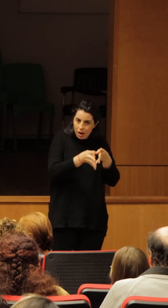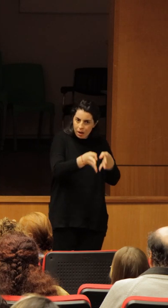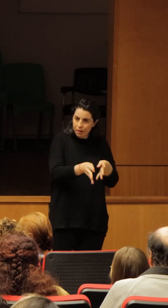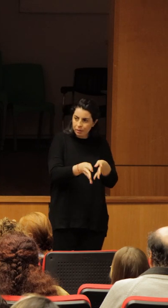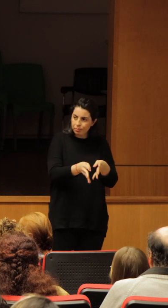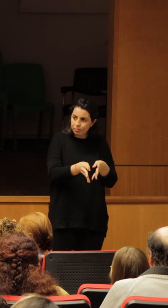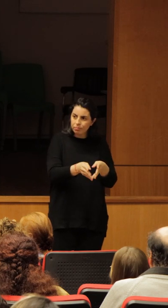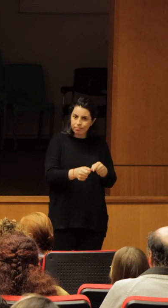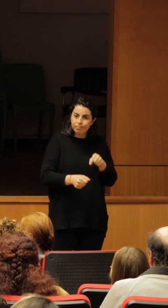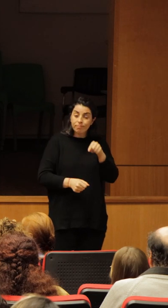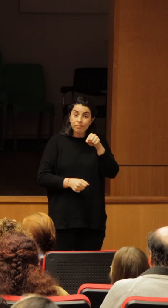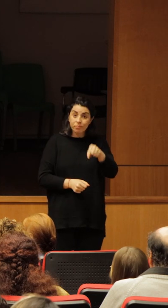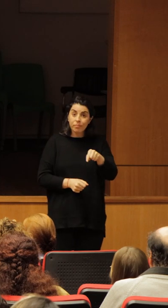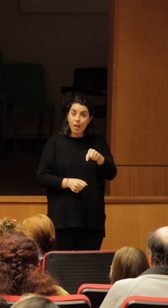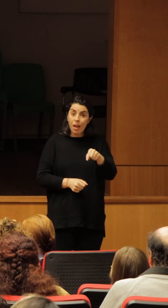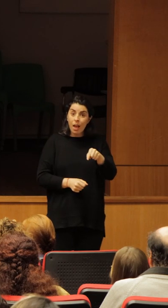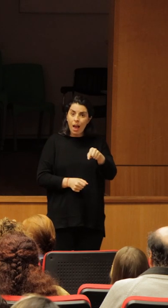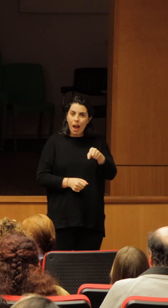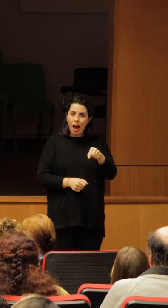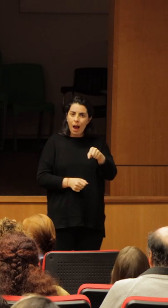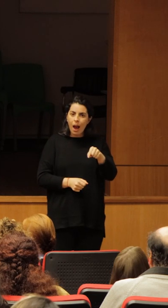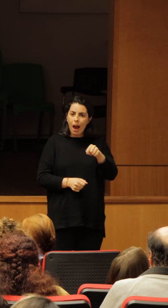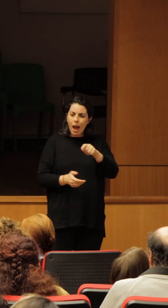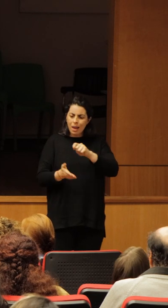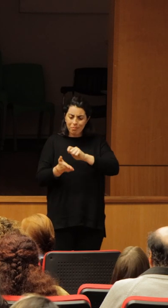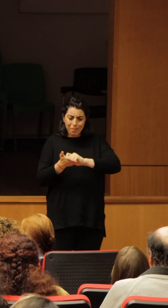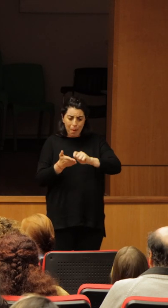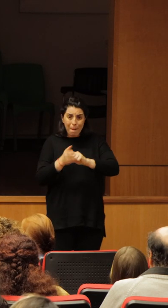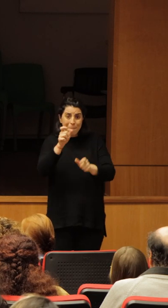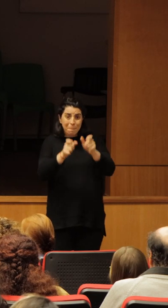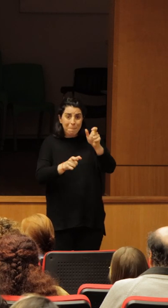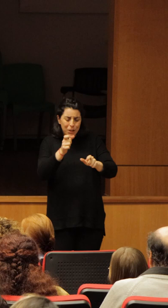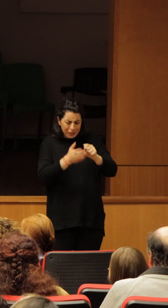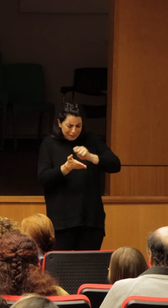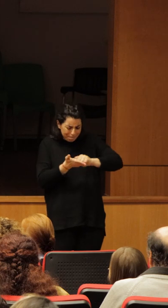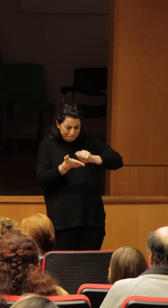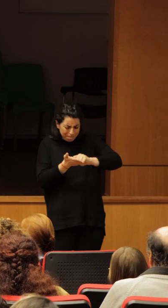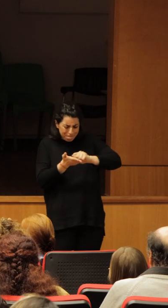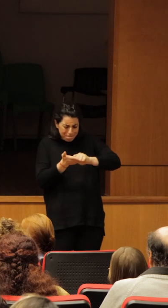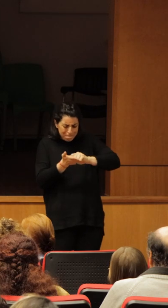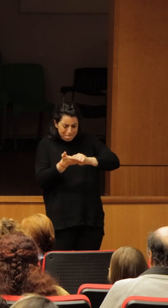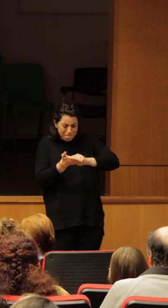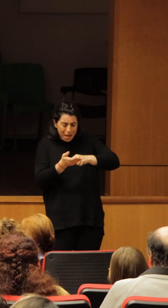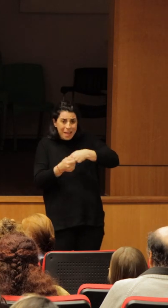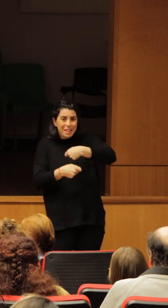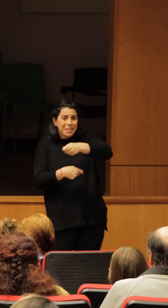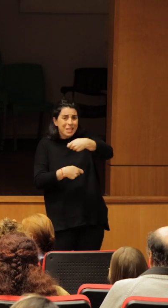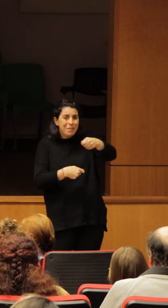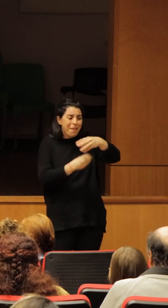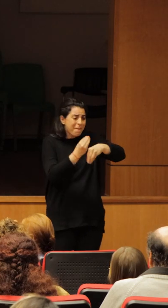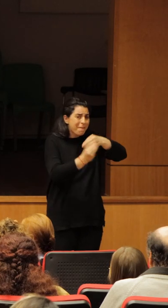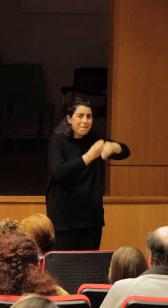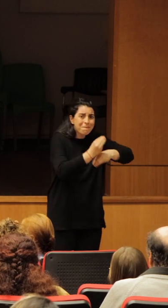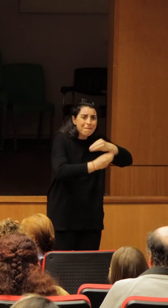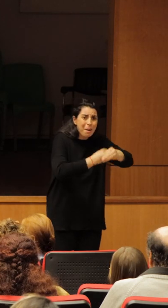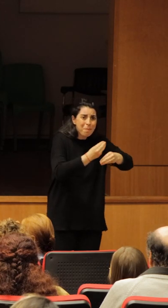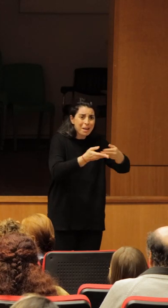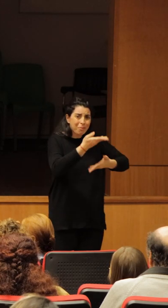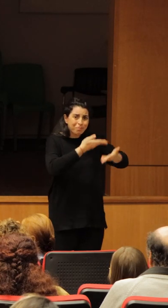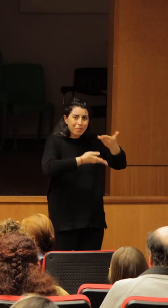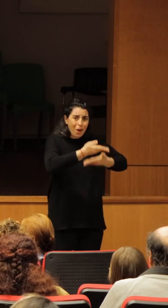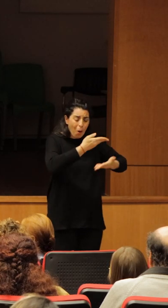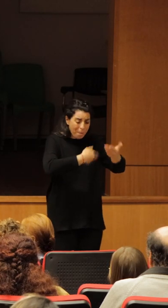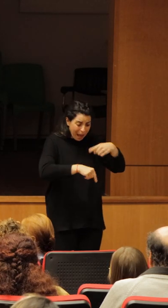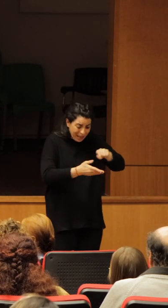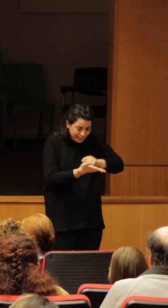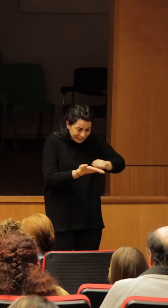y esto se manifestaba en las cartas que la gente escribía para sus familiares. Había charlas